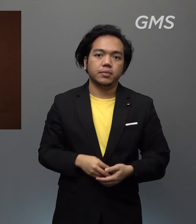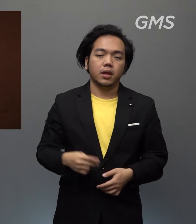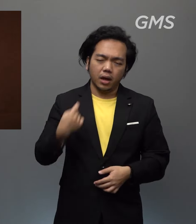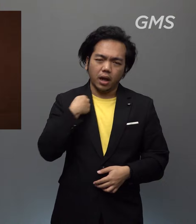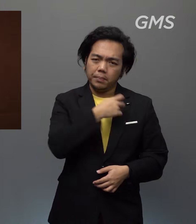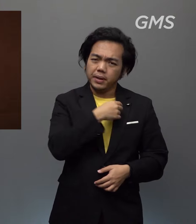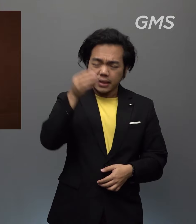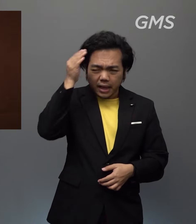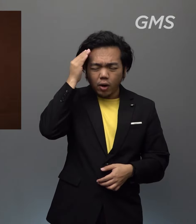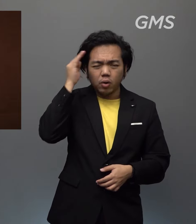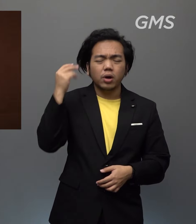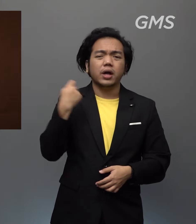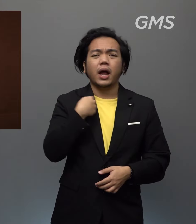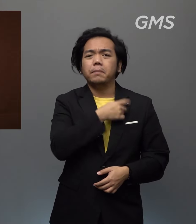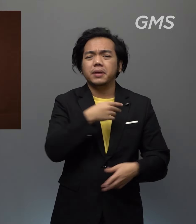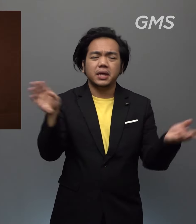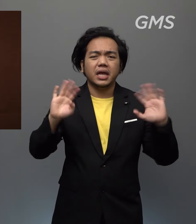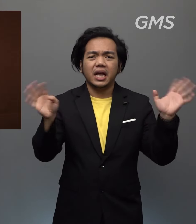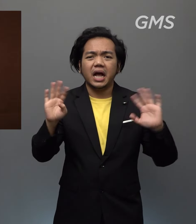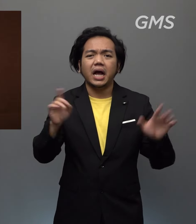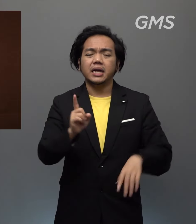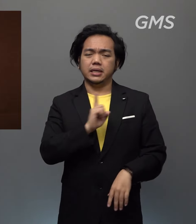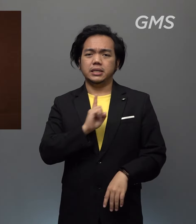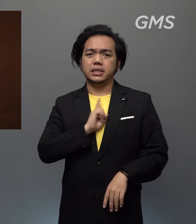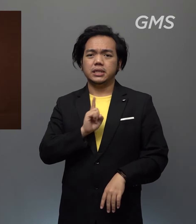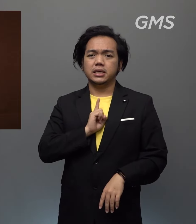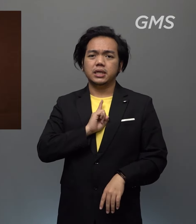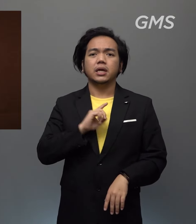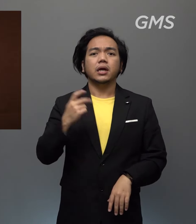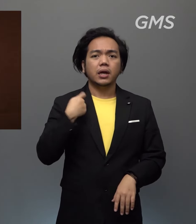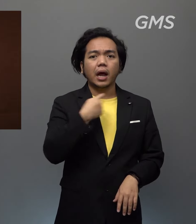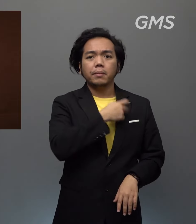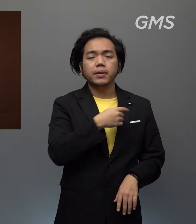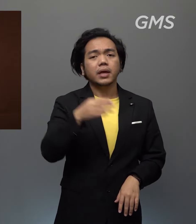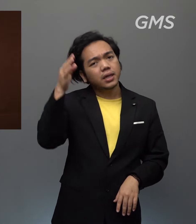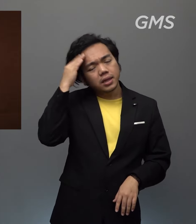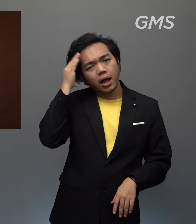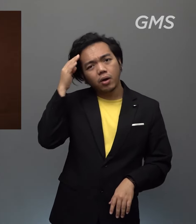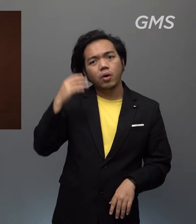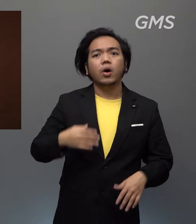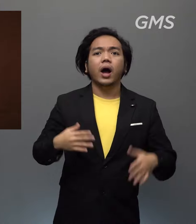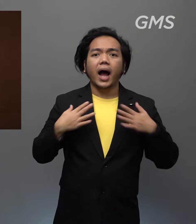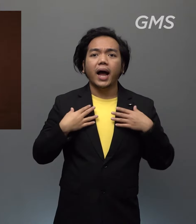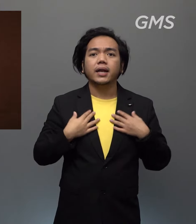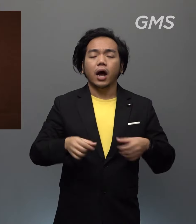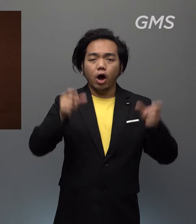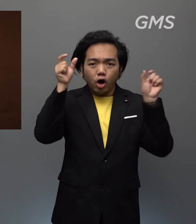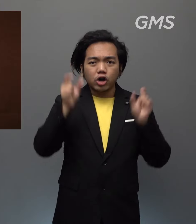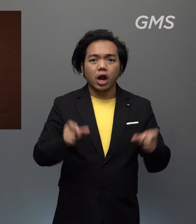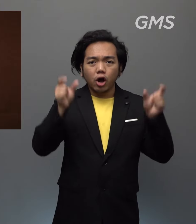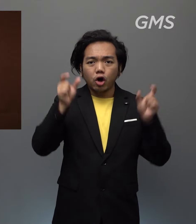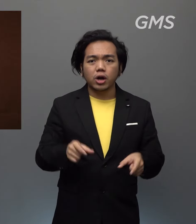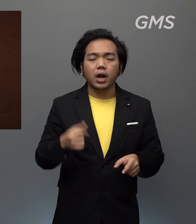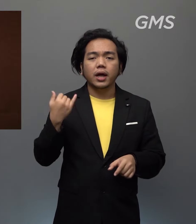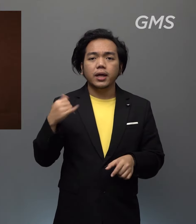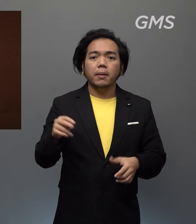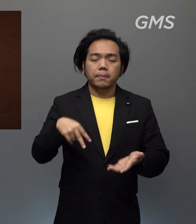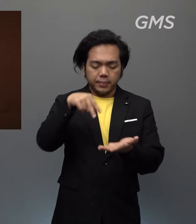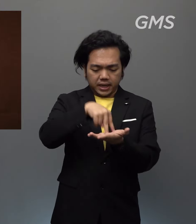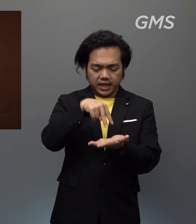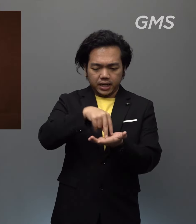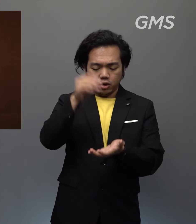sendiri. Kami tahu ada orang-orang yang Tuhan sediakan di sekitar kami. Dan mereka akan berjalan bersama dengan